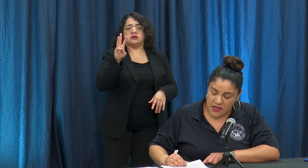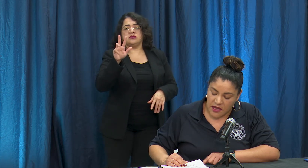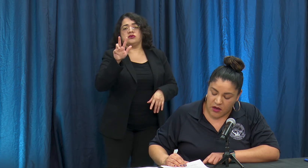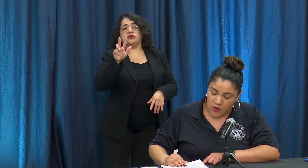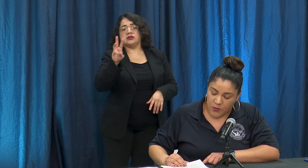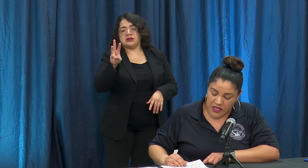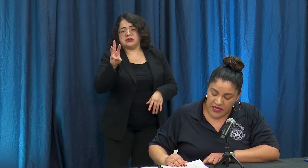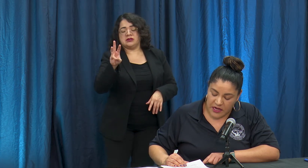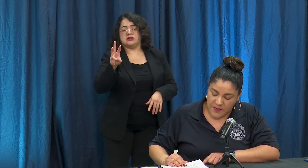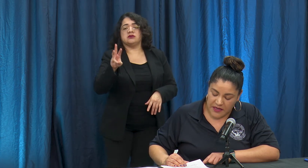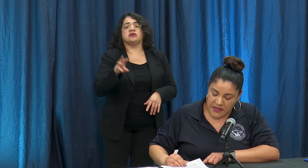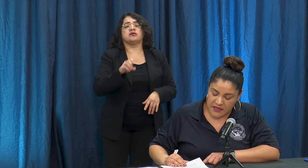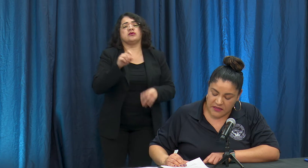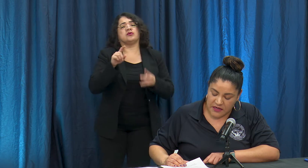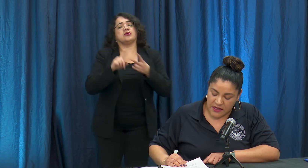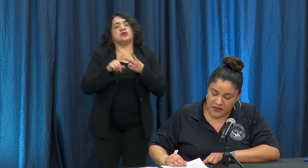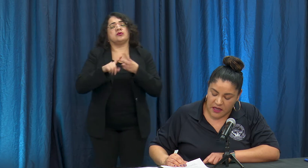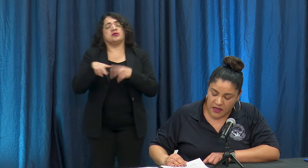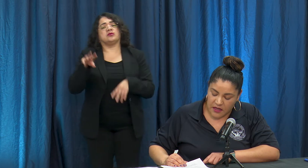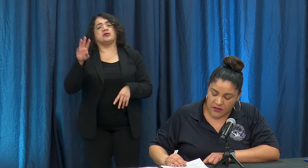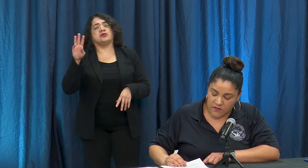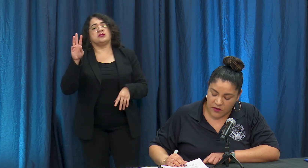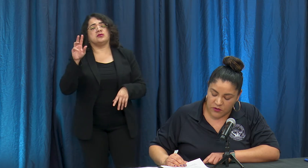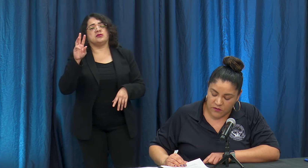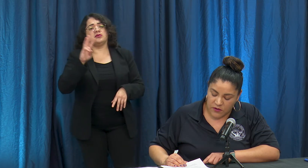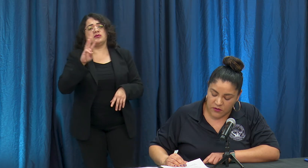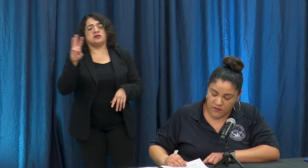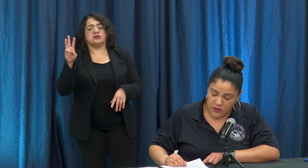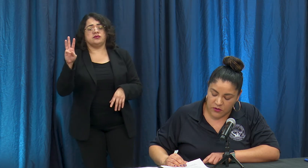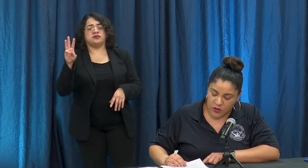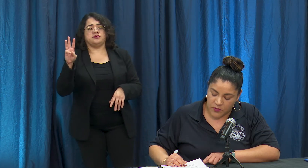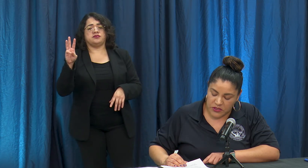562-570-4636 o puede ir a la página de internet a